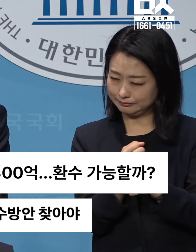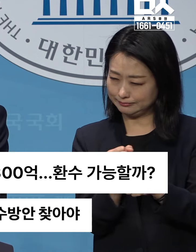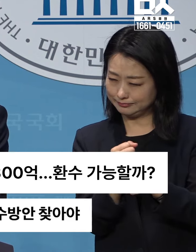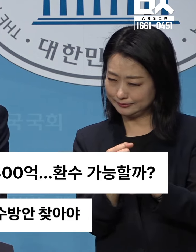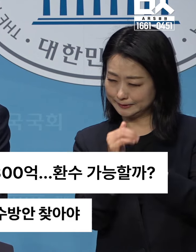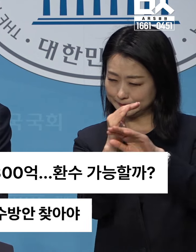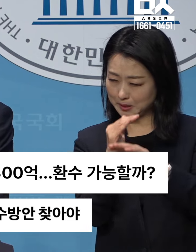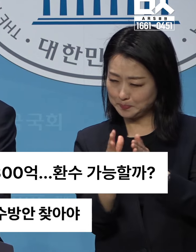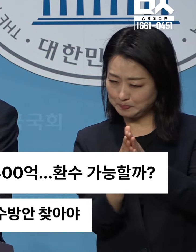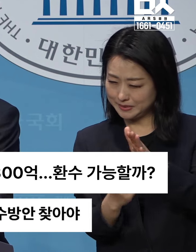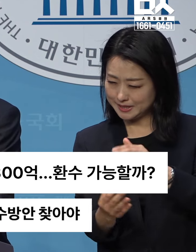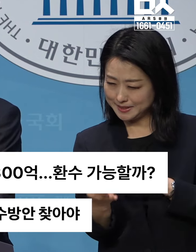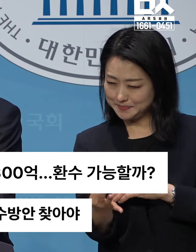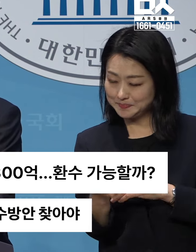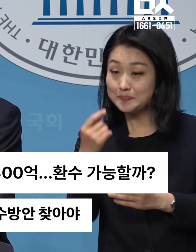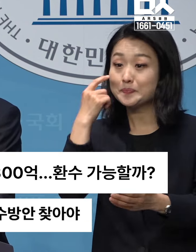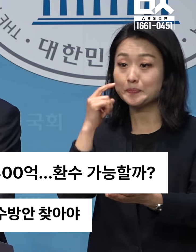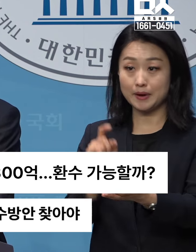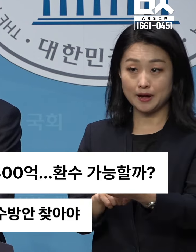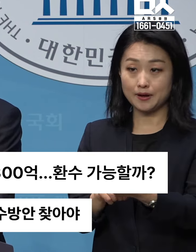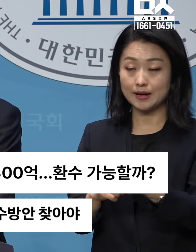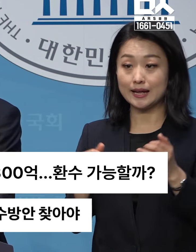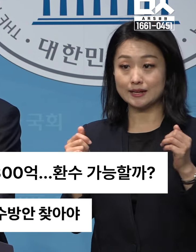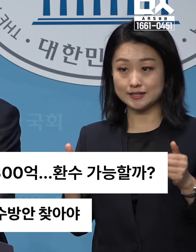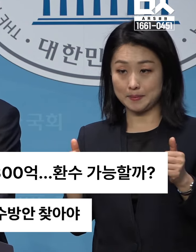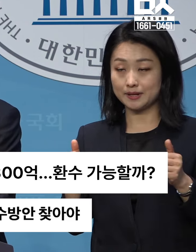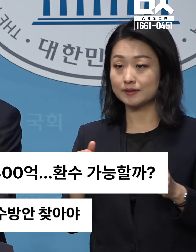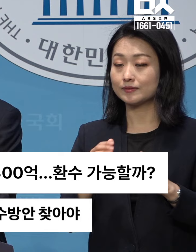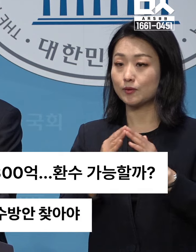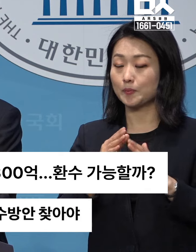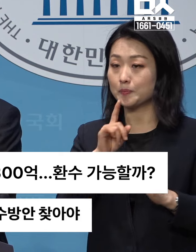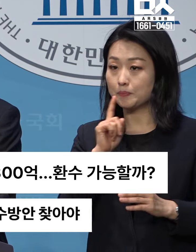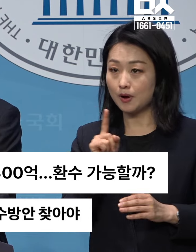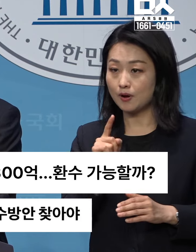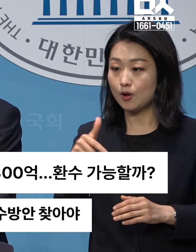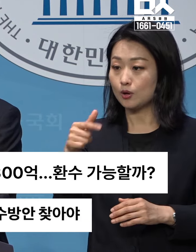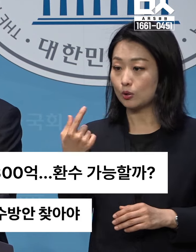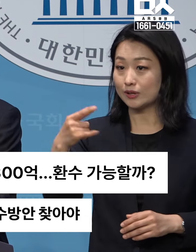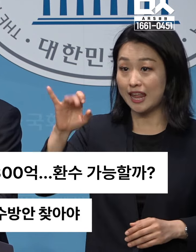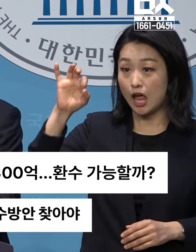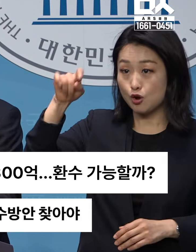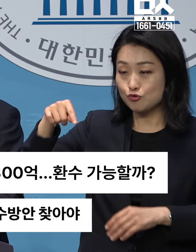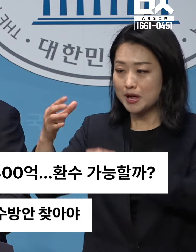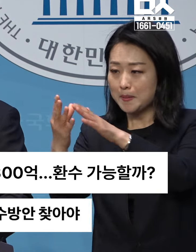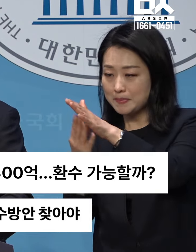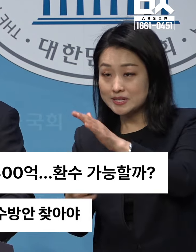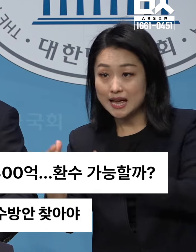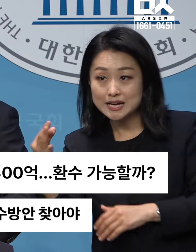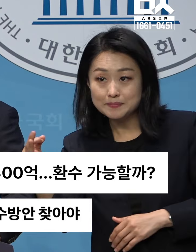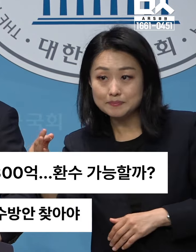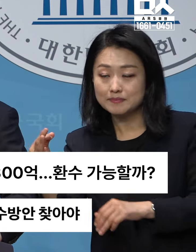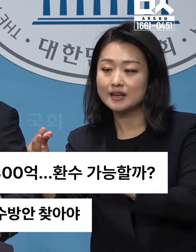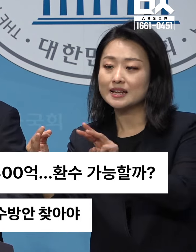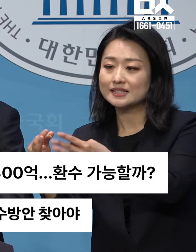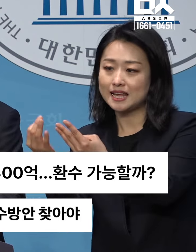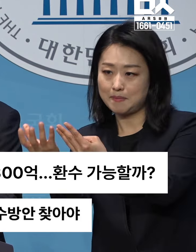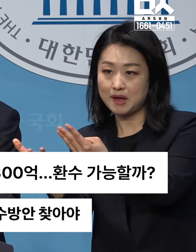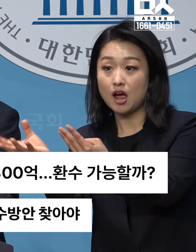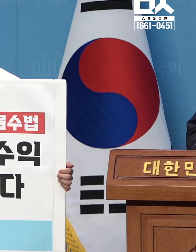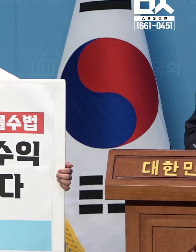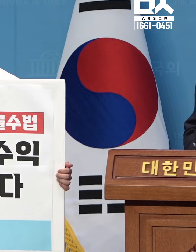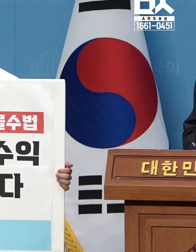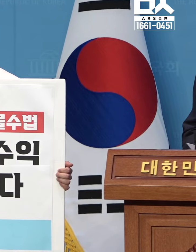한번 드러났습니다. 재판부는 노태우 전 대통령의 비자금 가운데 300억 원이